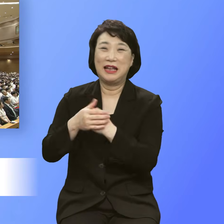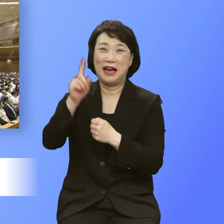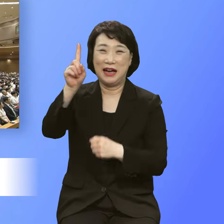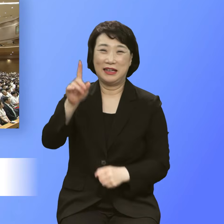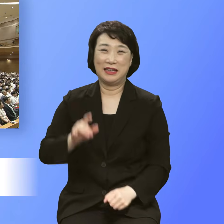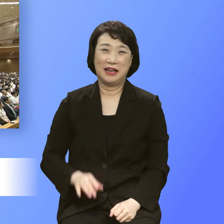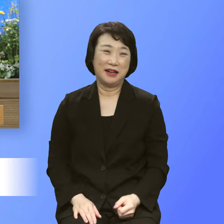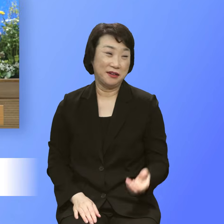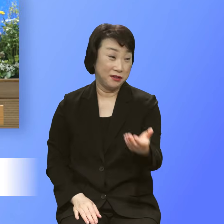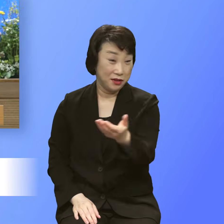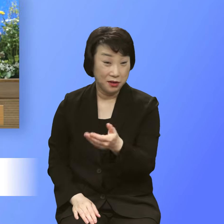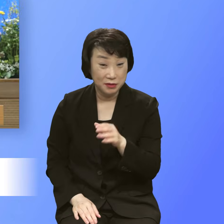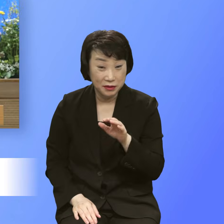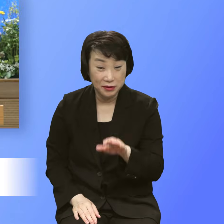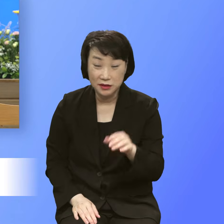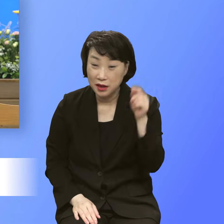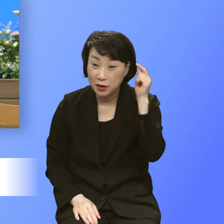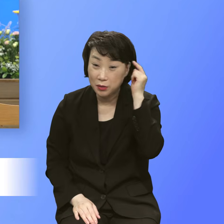근데 어떻게 해서